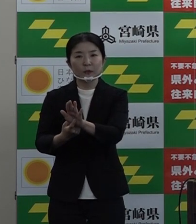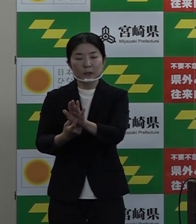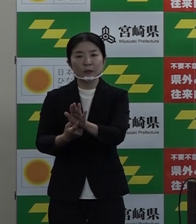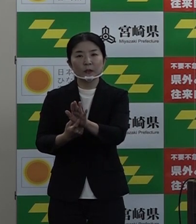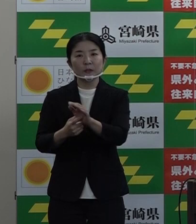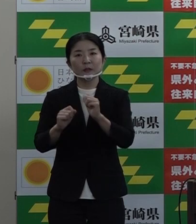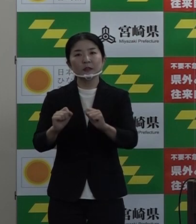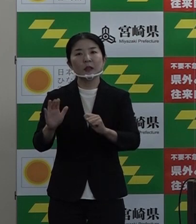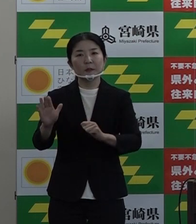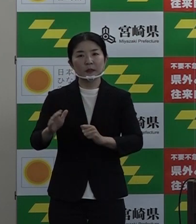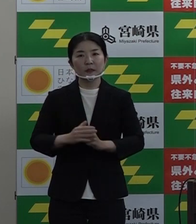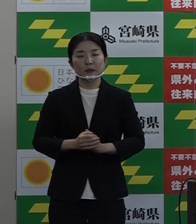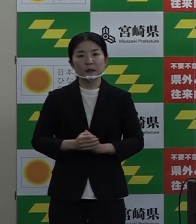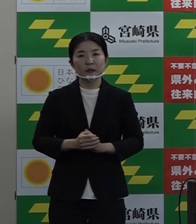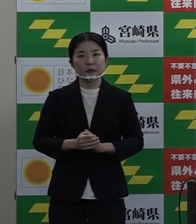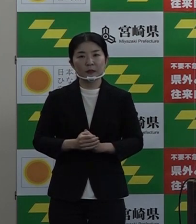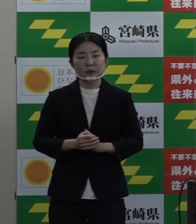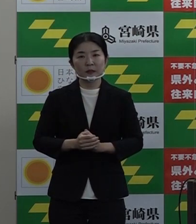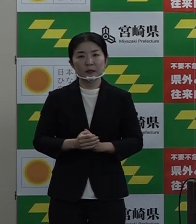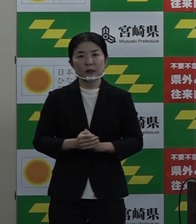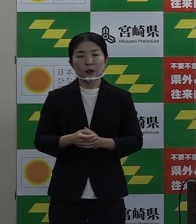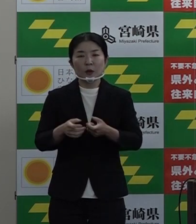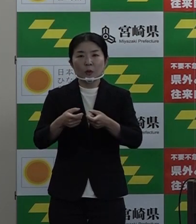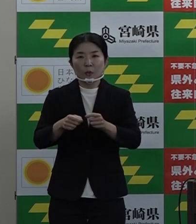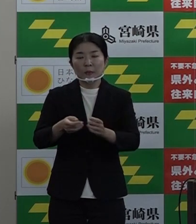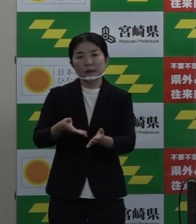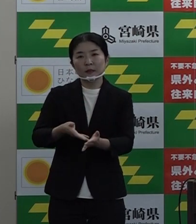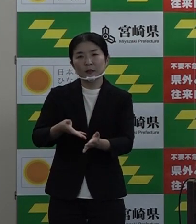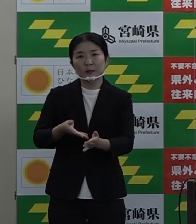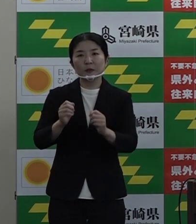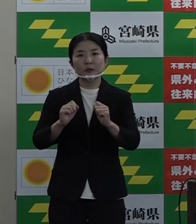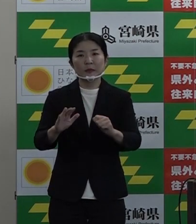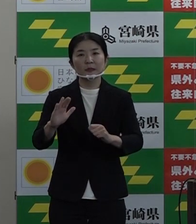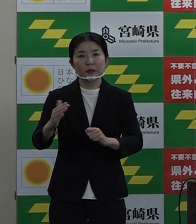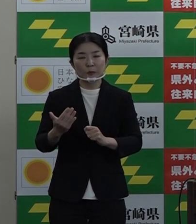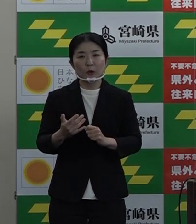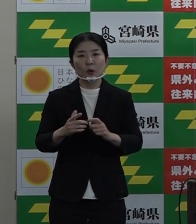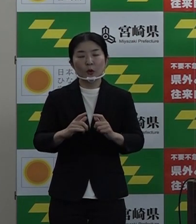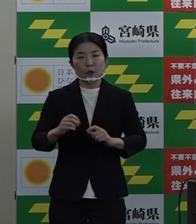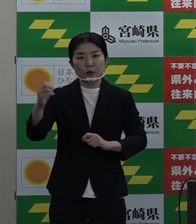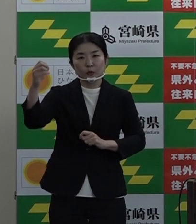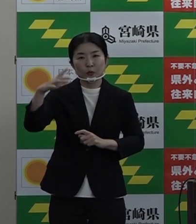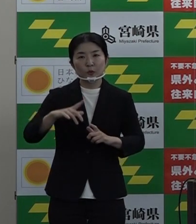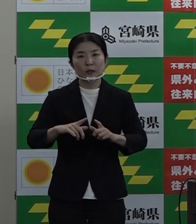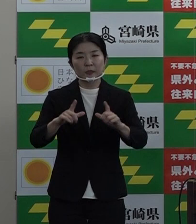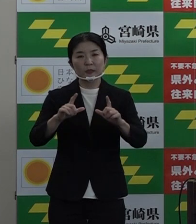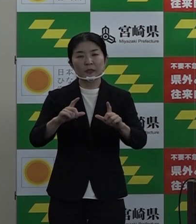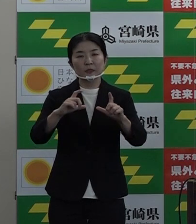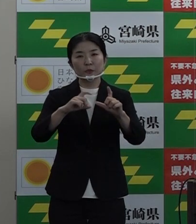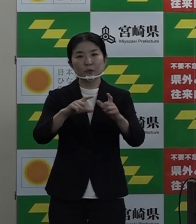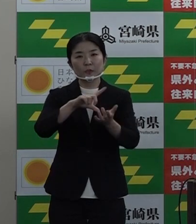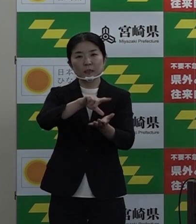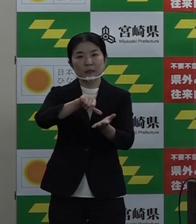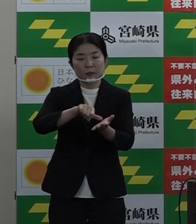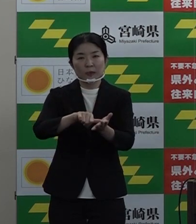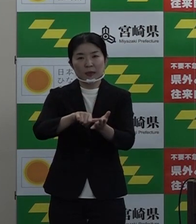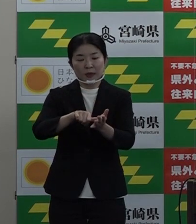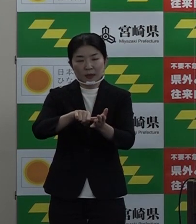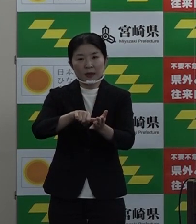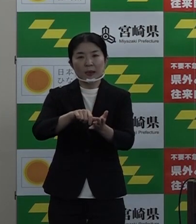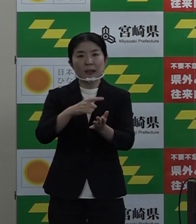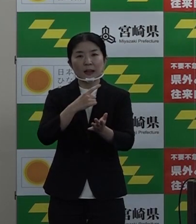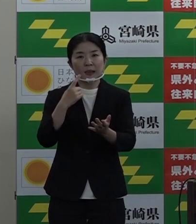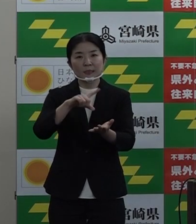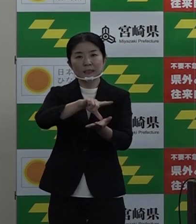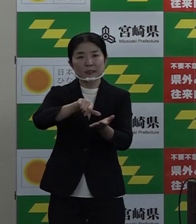ということであります。少しここで細かくお話をさせていただきますと、日向東修介をすることで赤全体でかけ